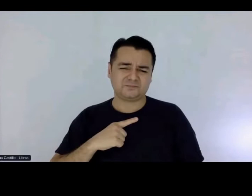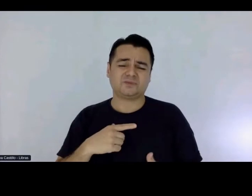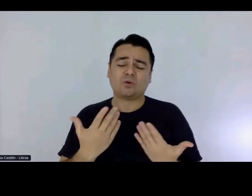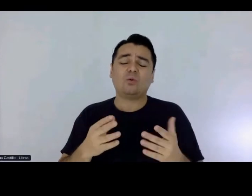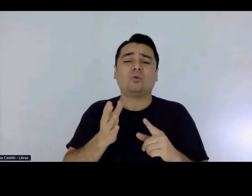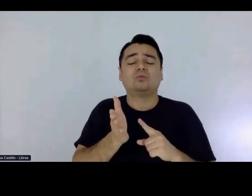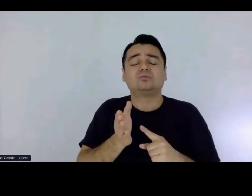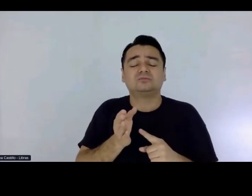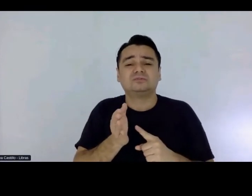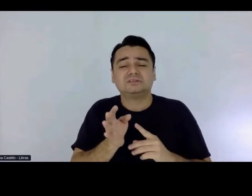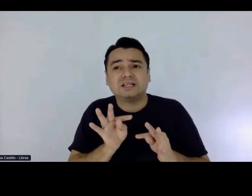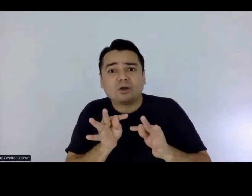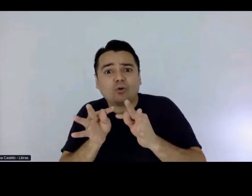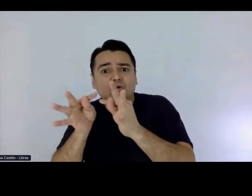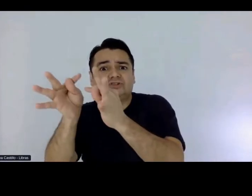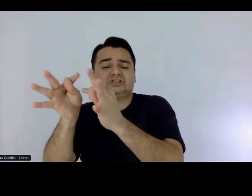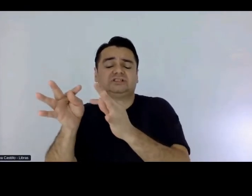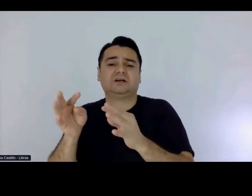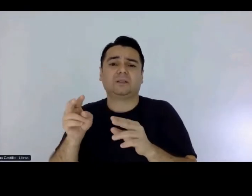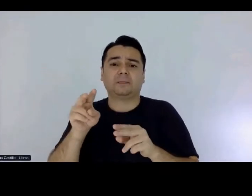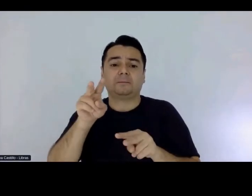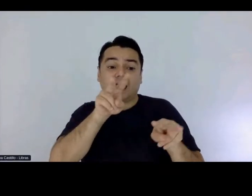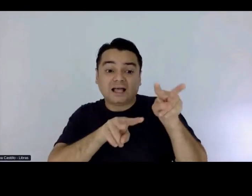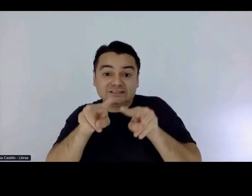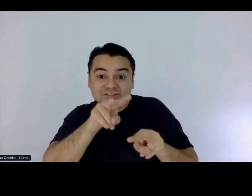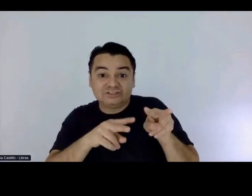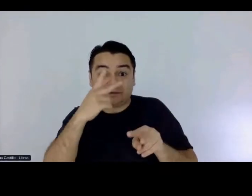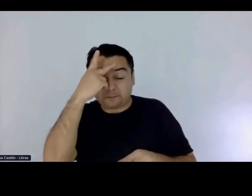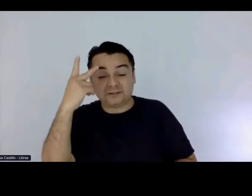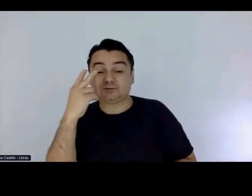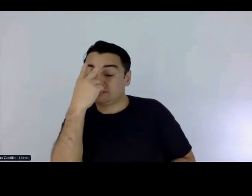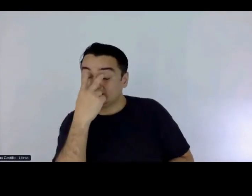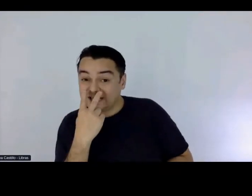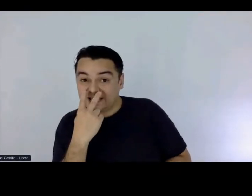adequadas àquela deficiência ou àquela pessoa